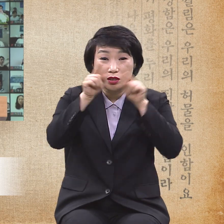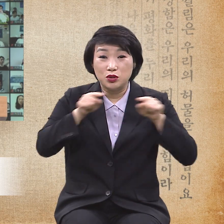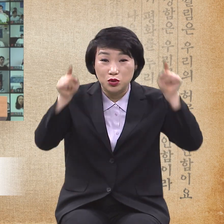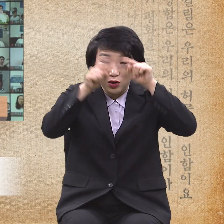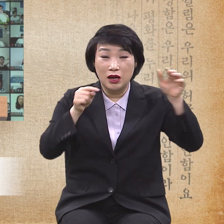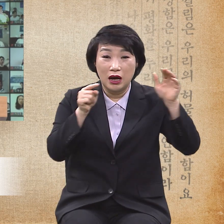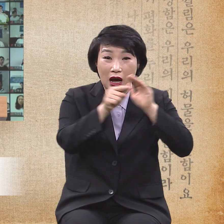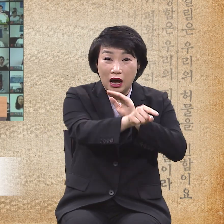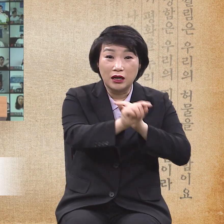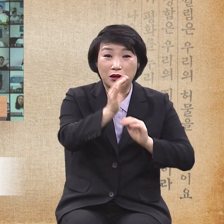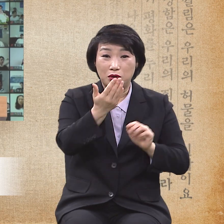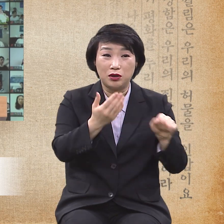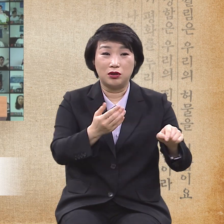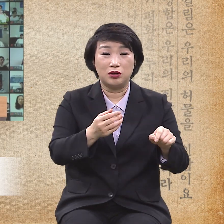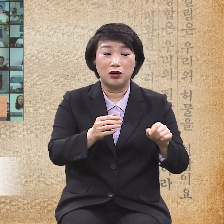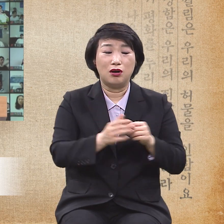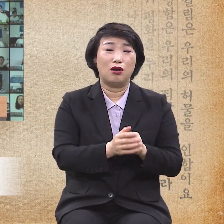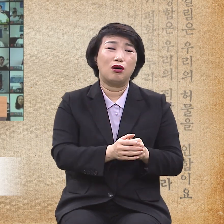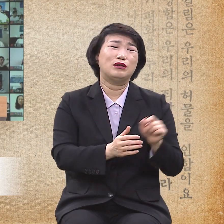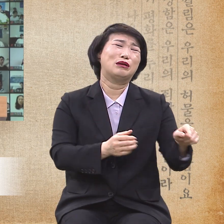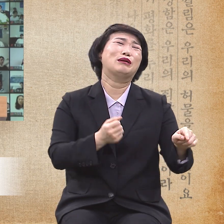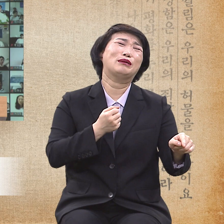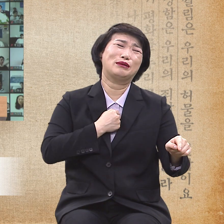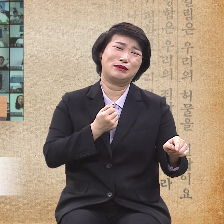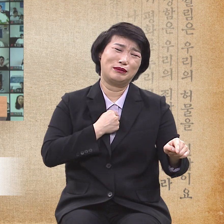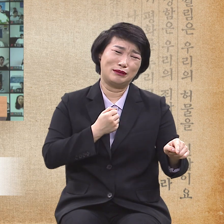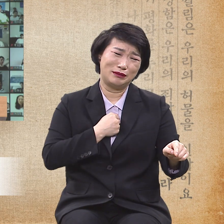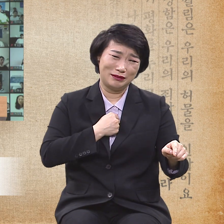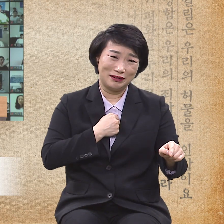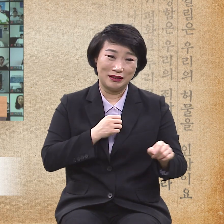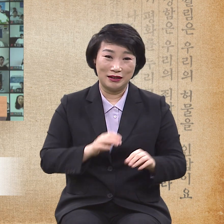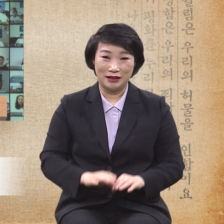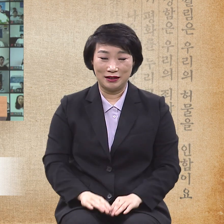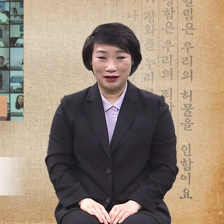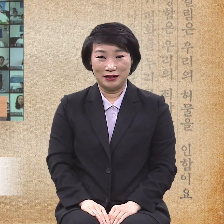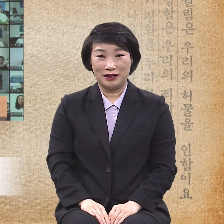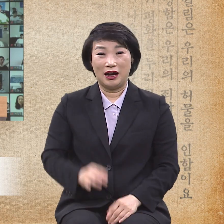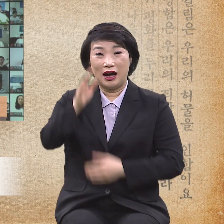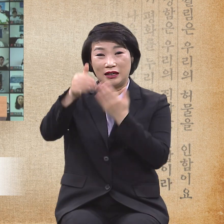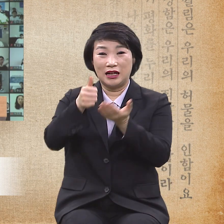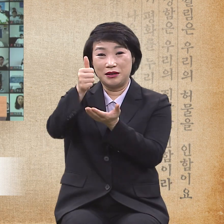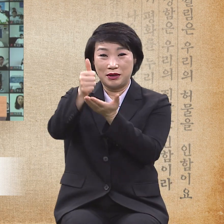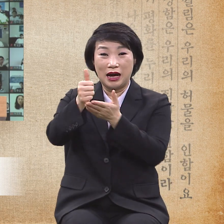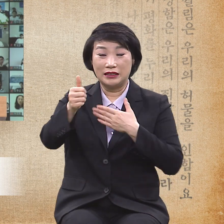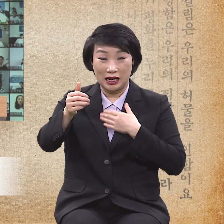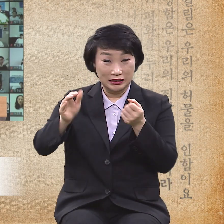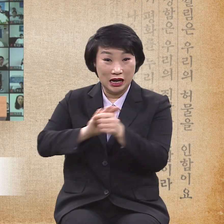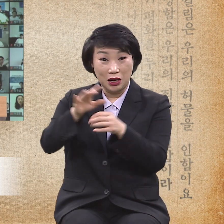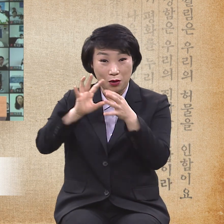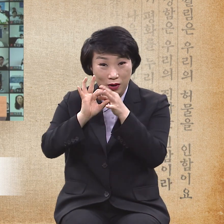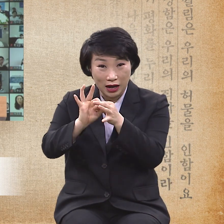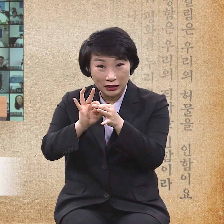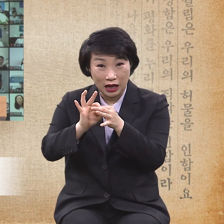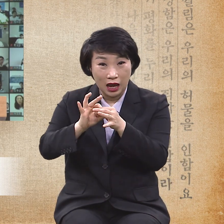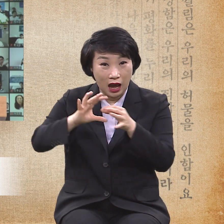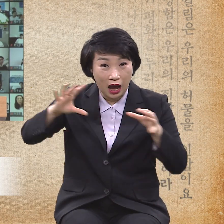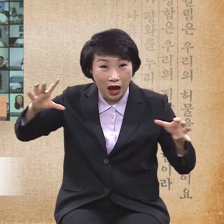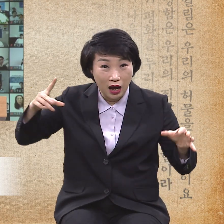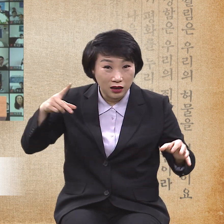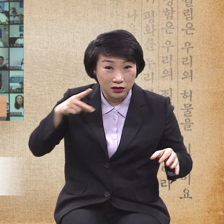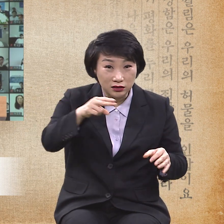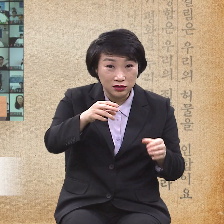지옥을 수용하는 자니 얼마나 답답하냐 그 말이요. 그래서 하나님과의 사랑의 관계가